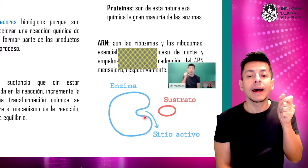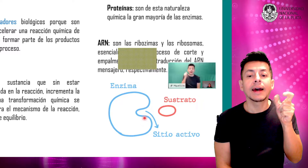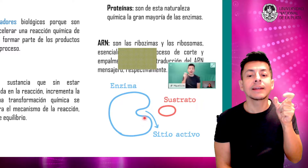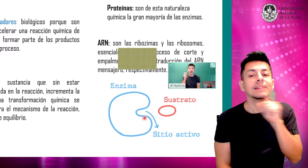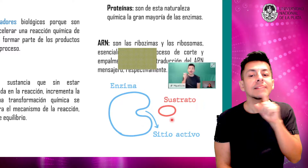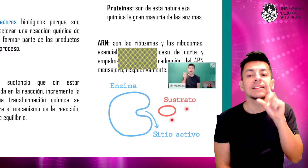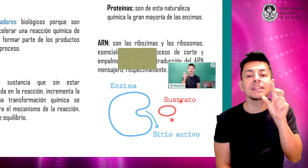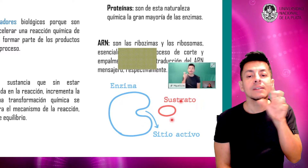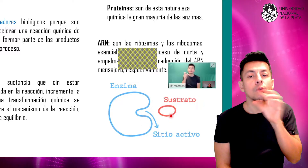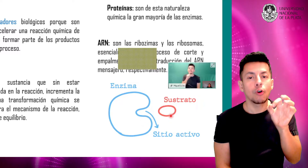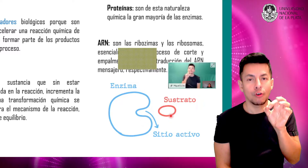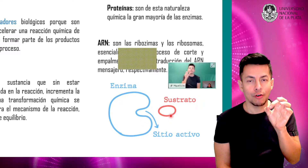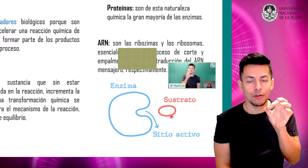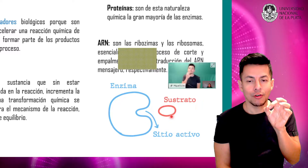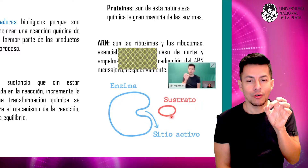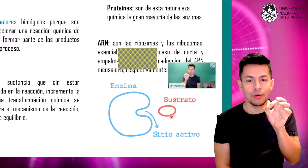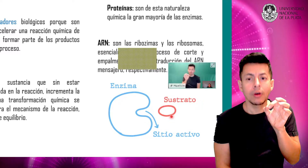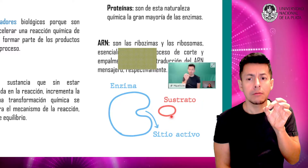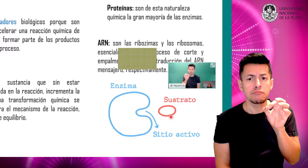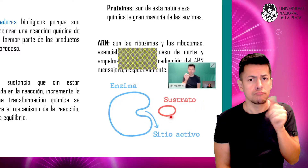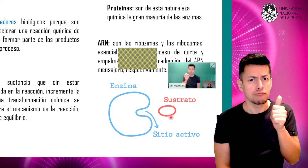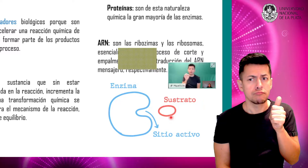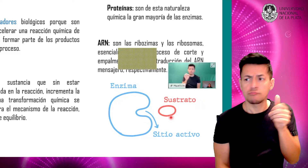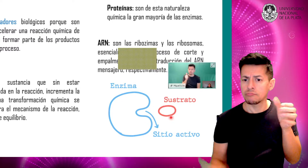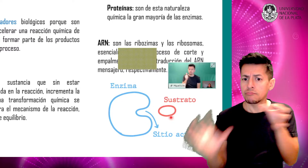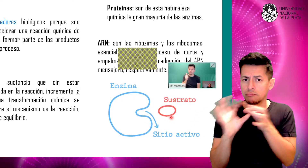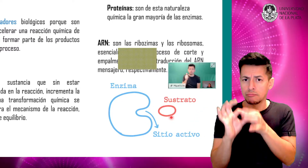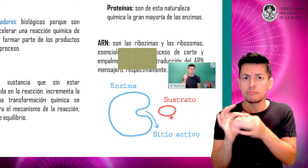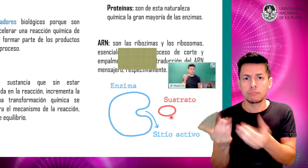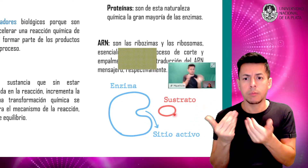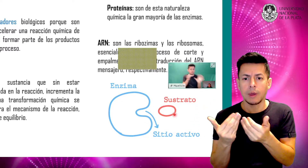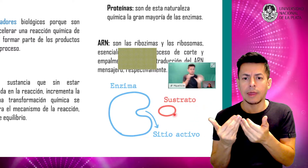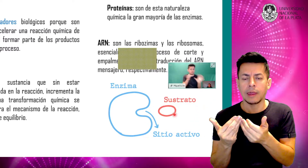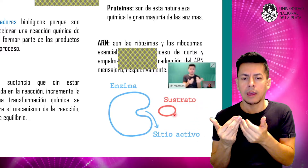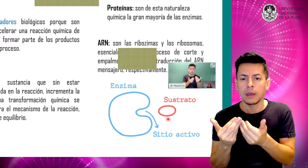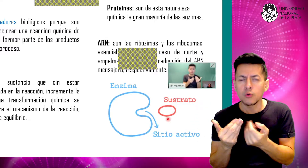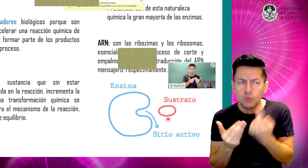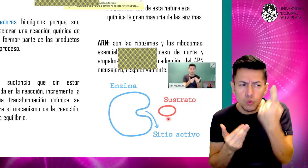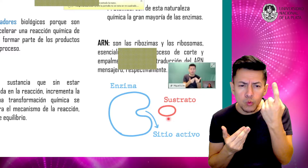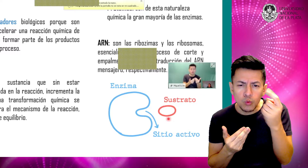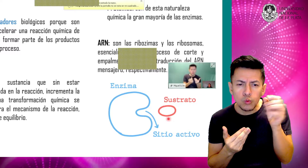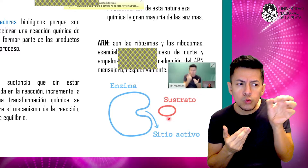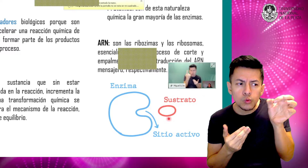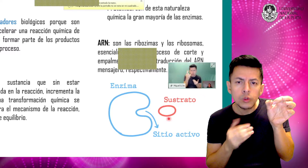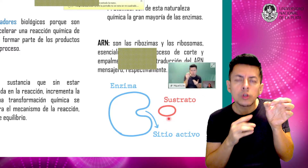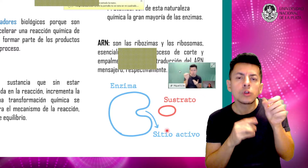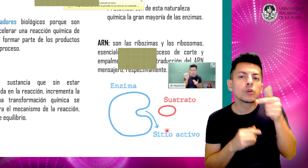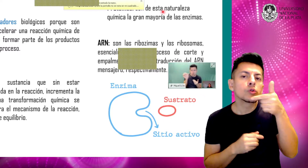complementa perfectamente con el sustrato, reconoce únicamente a un sustrato, ¿sí?